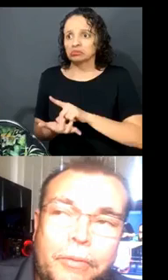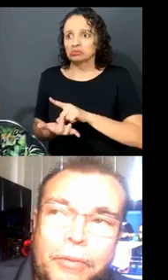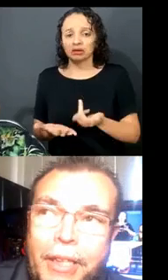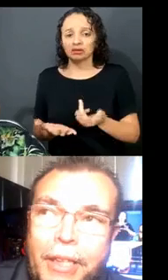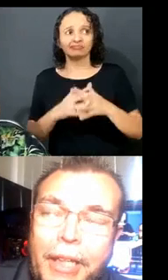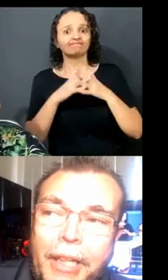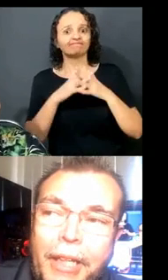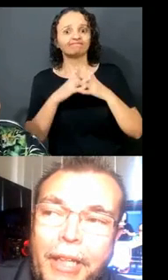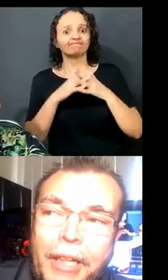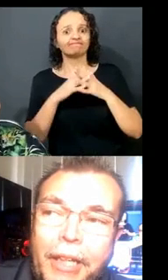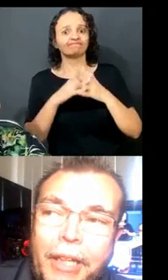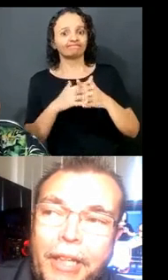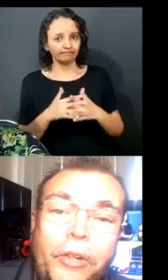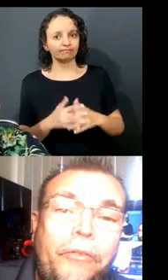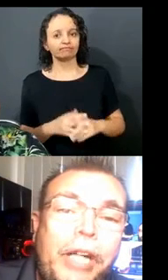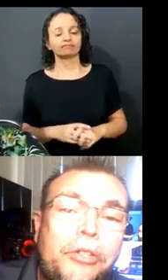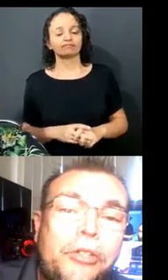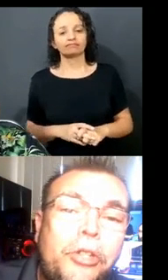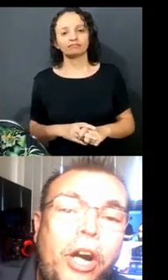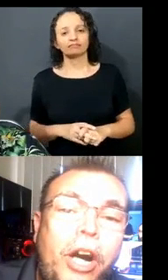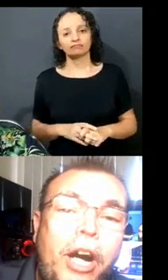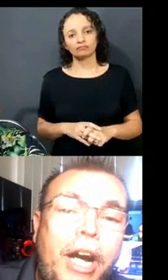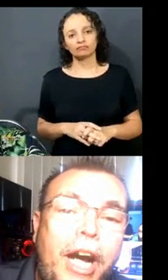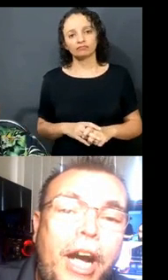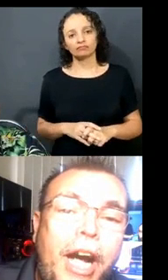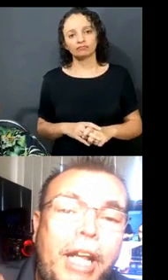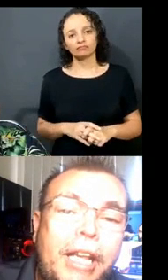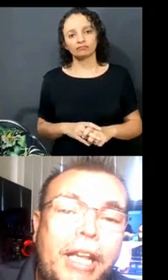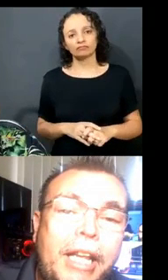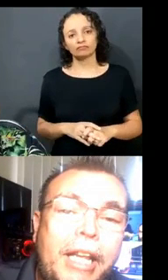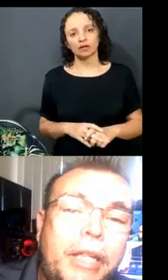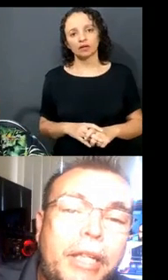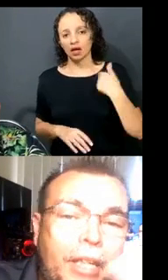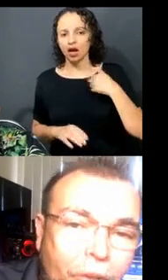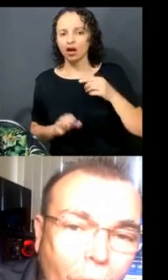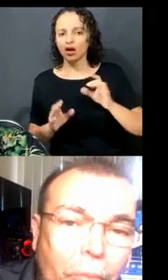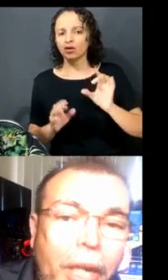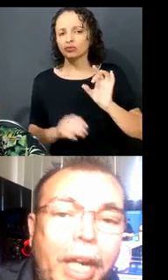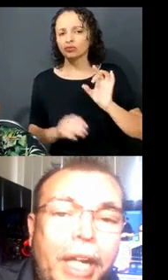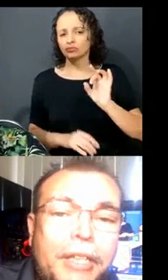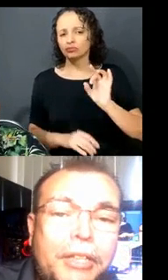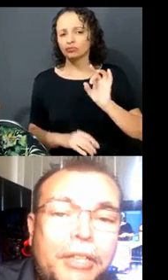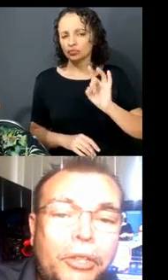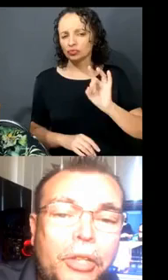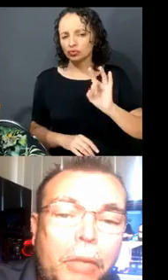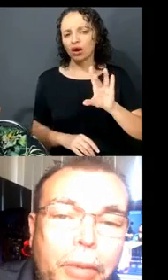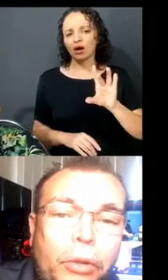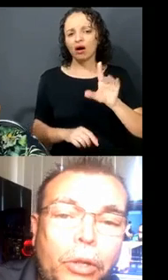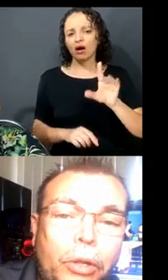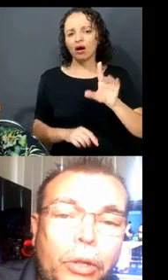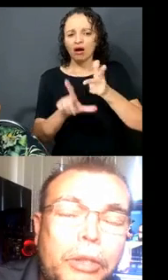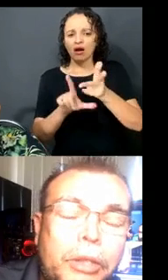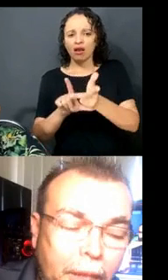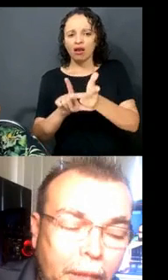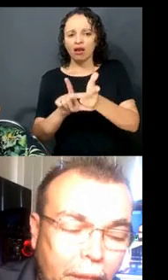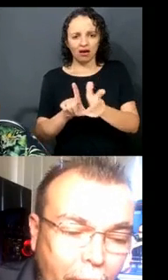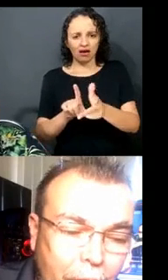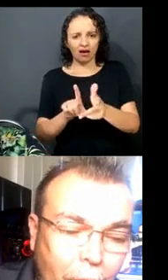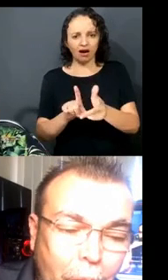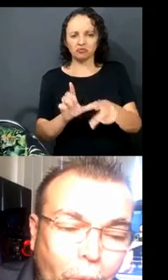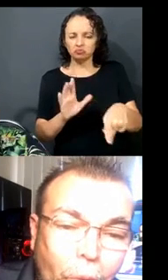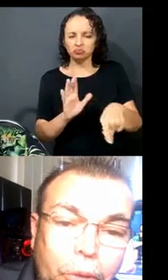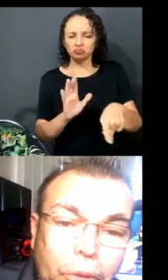Eu acho que esse tempo, e eu não faço só a live americana como essa, que eu já